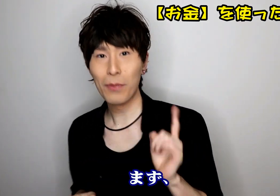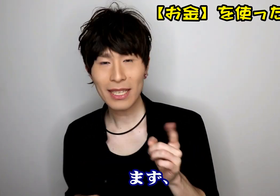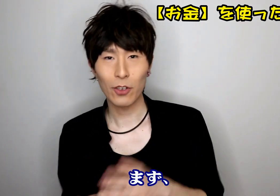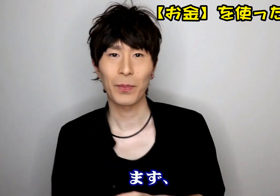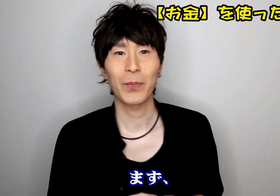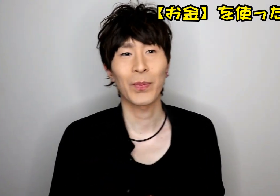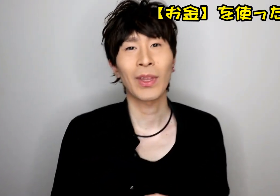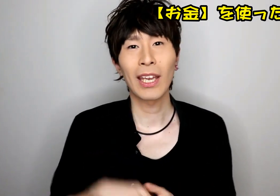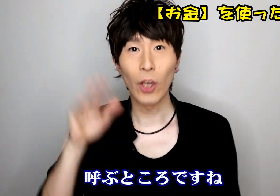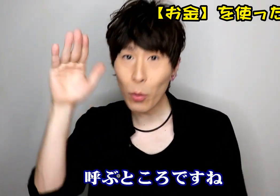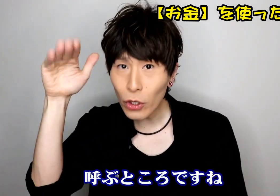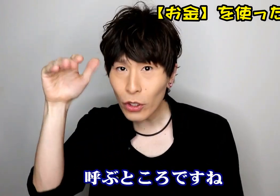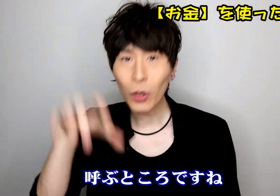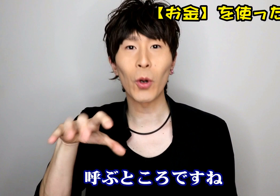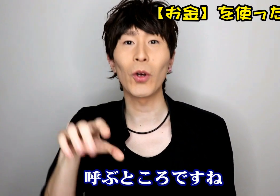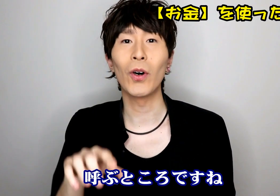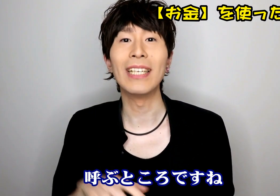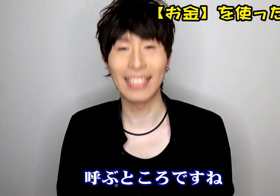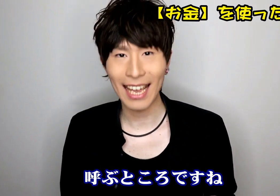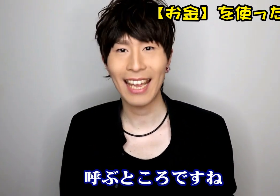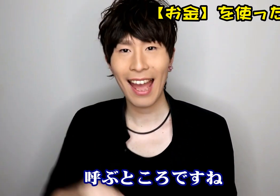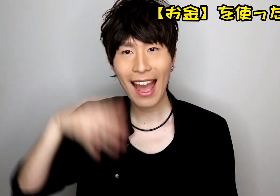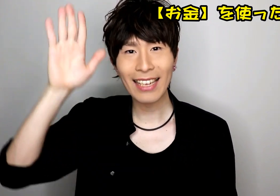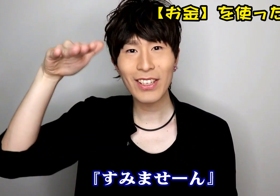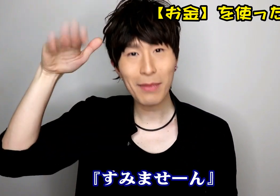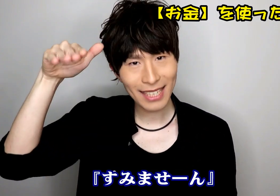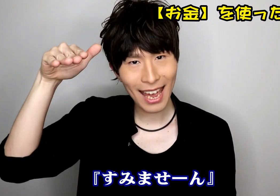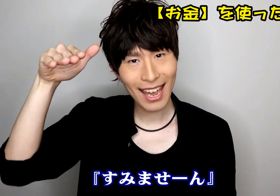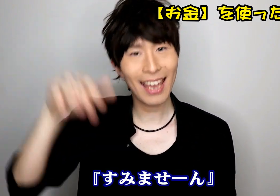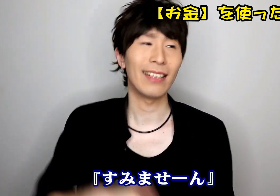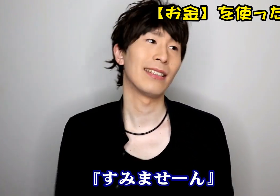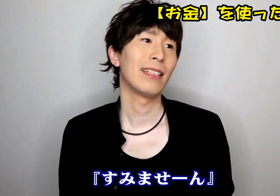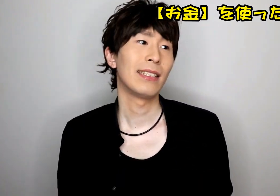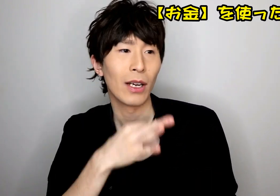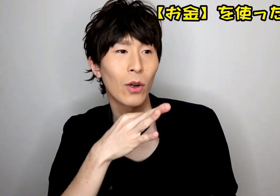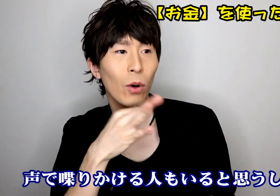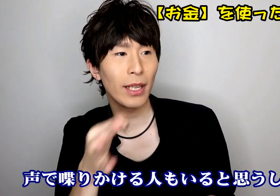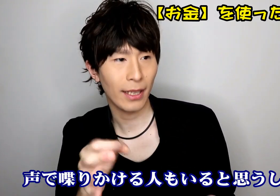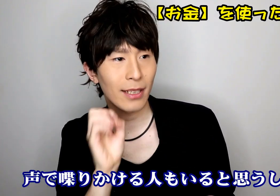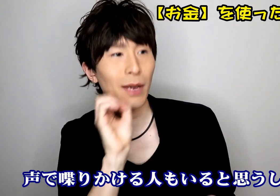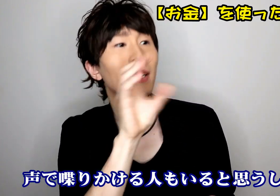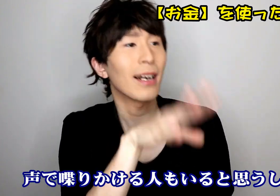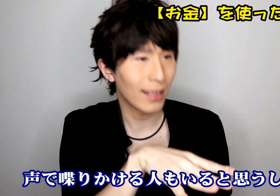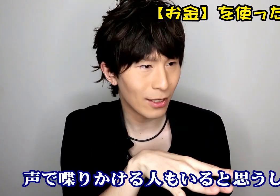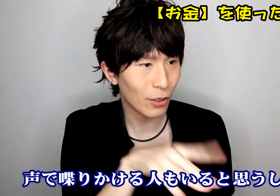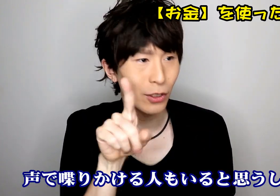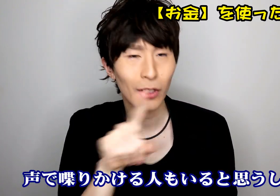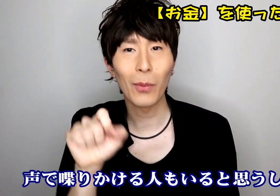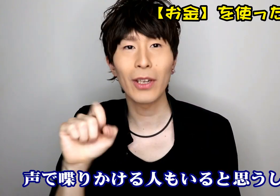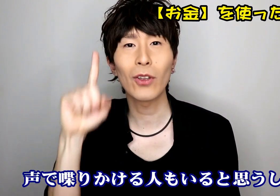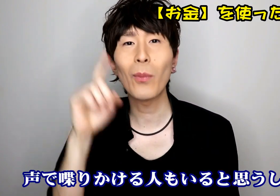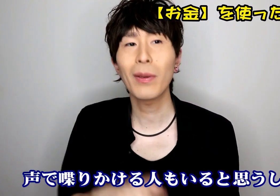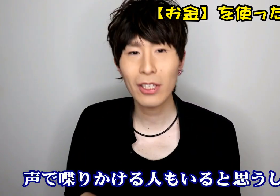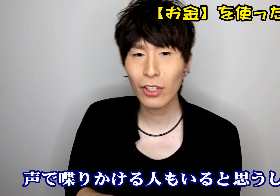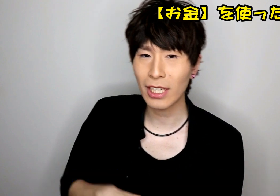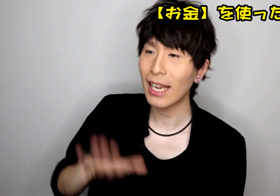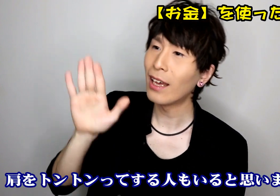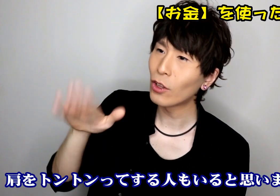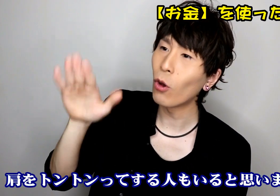ず呼ぶところですね。すいません、声でね喋りかけたりする人もいると思いますし、トント